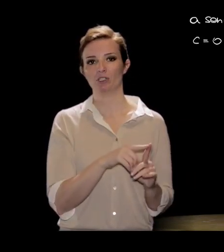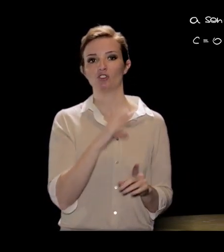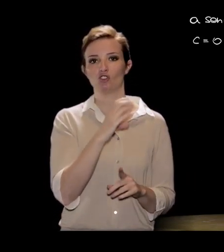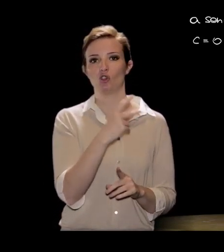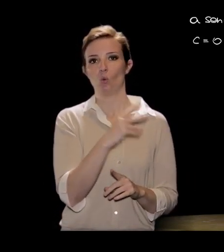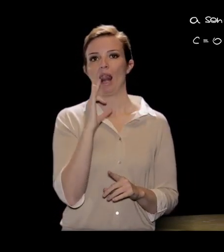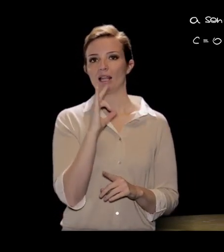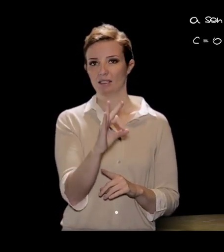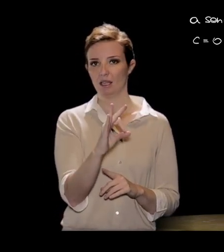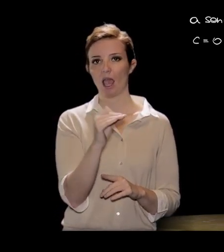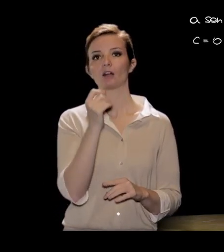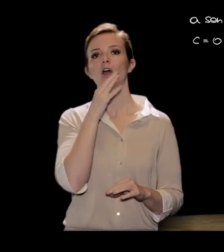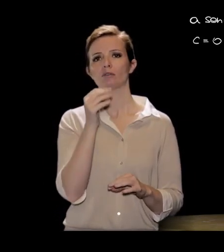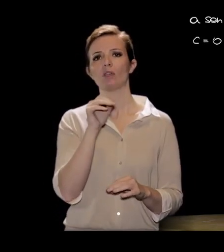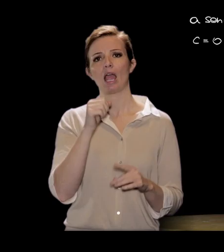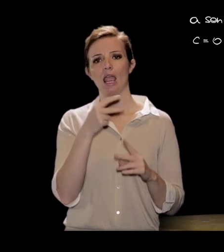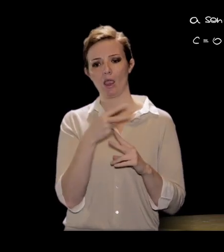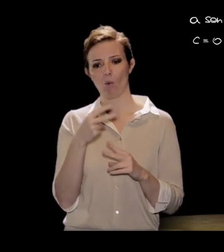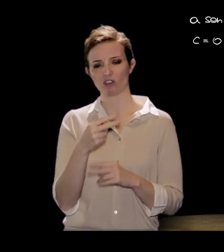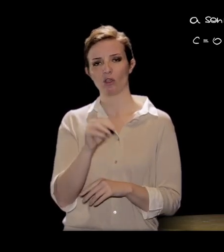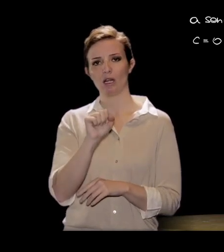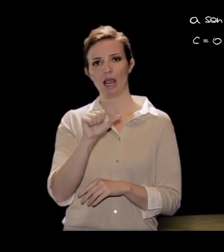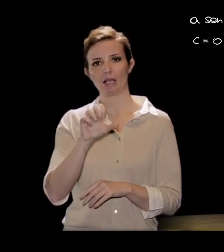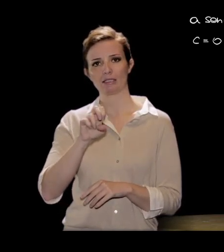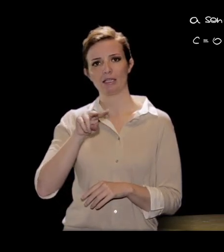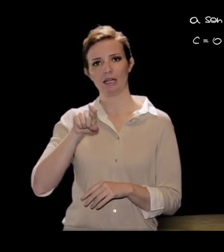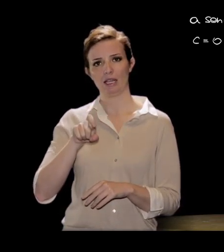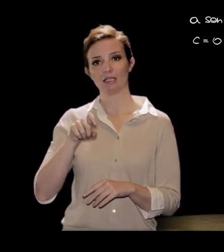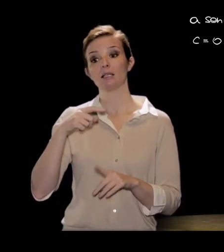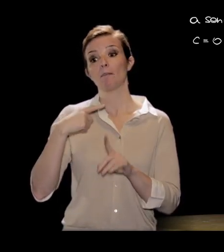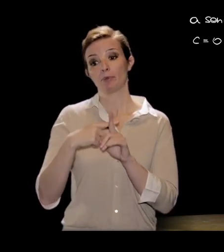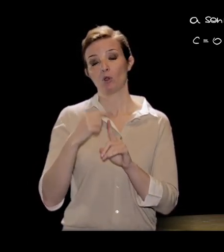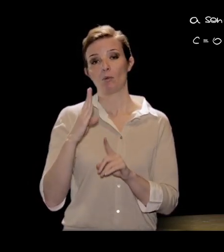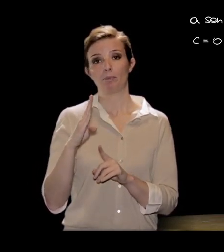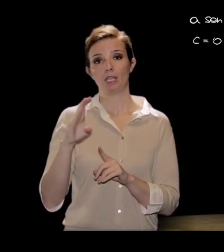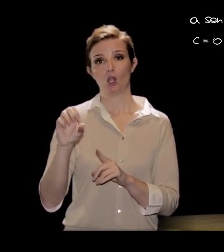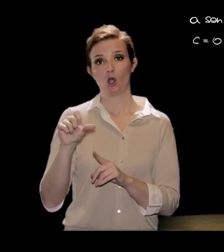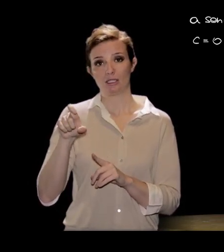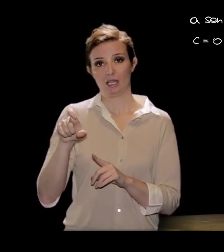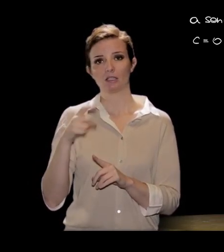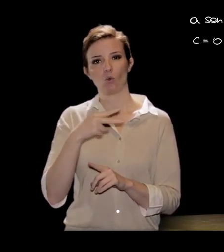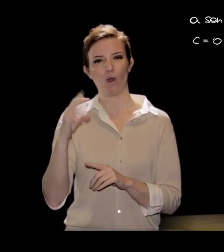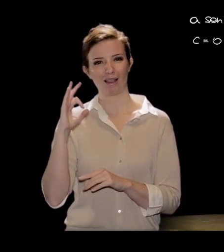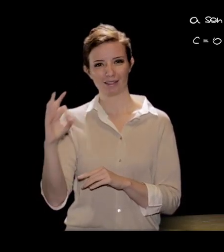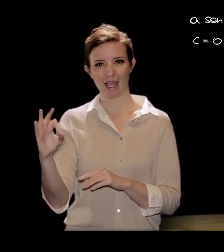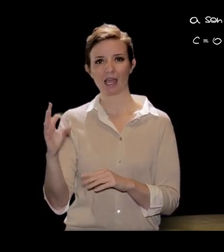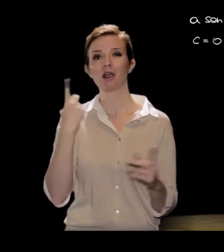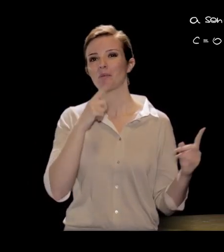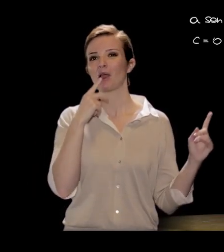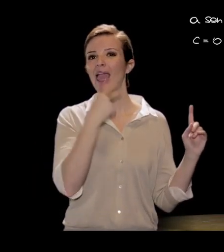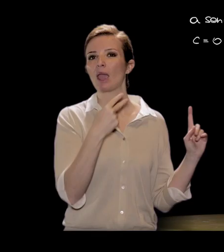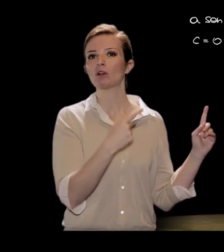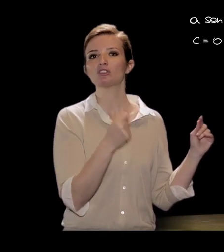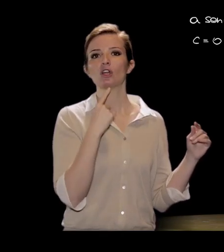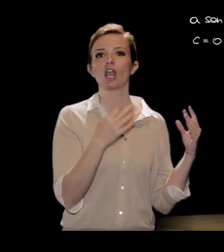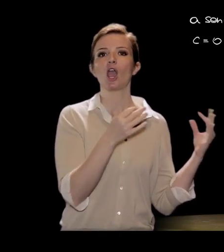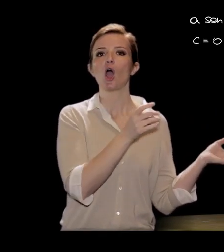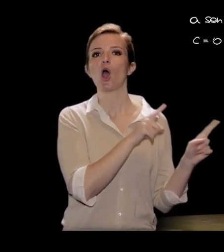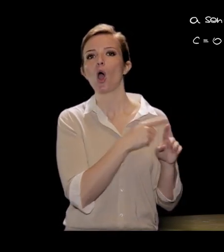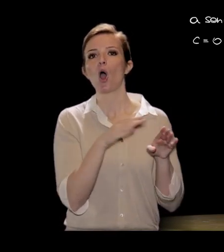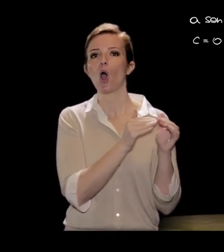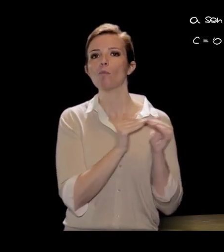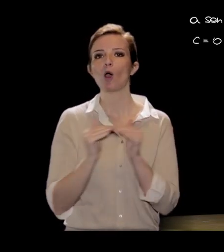'equazione a sen x più b cos x uguale a 0 è evidentemente un'equazione omogenea di